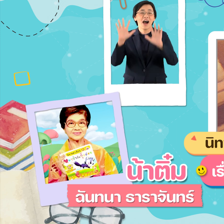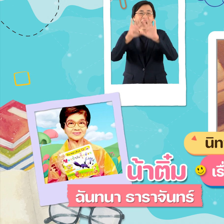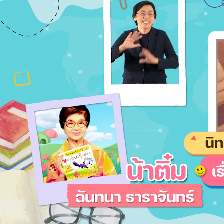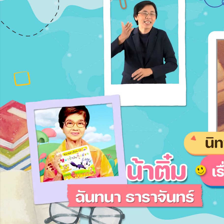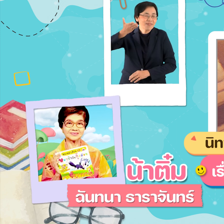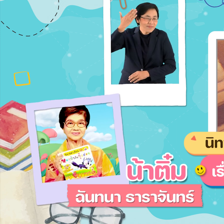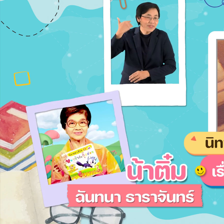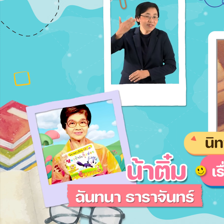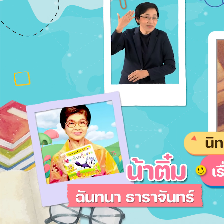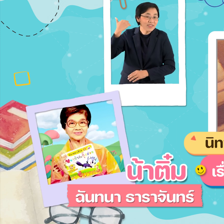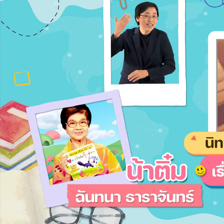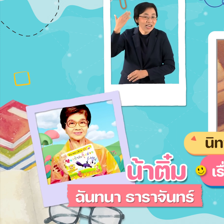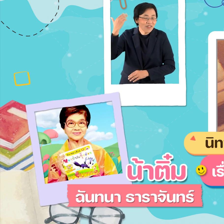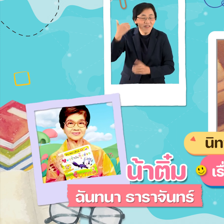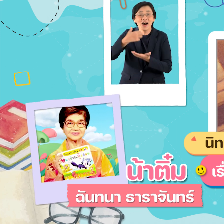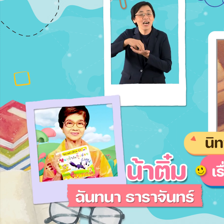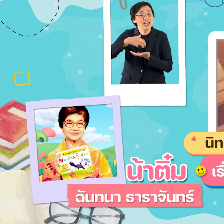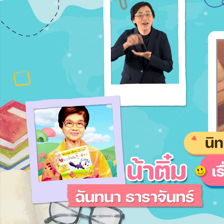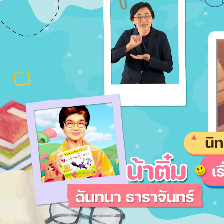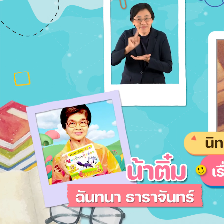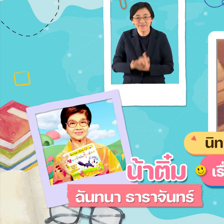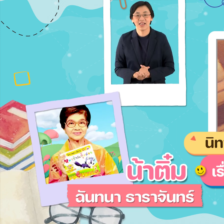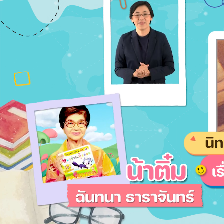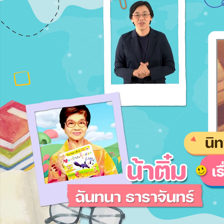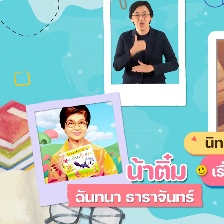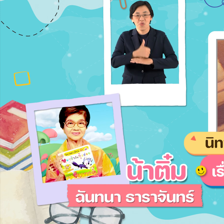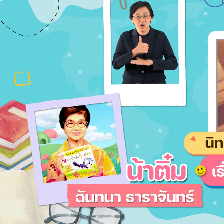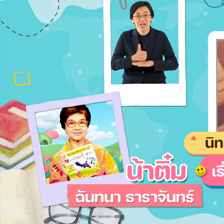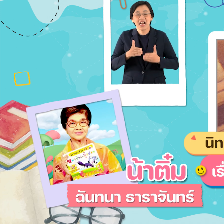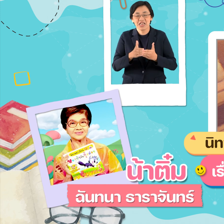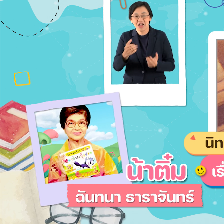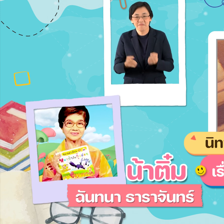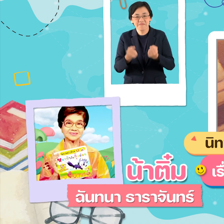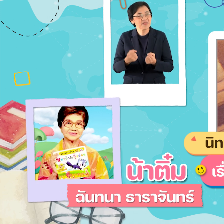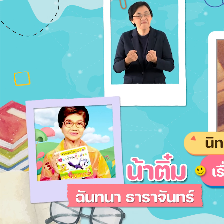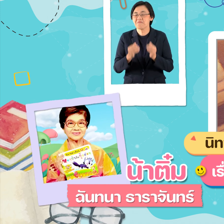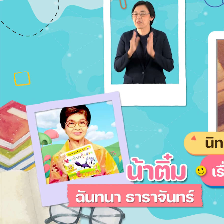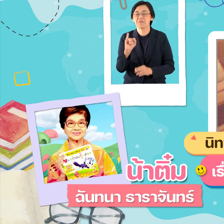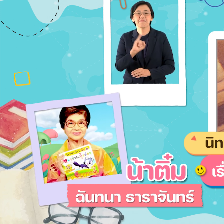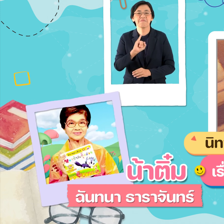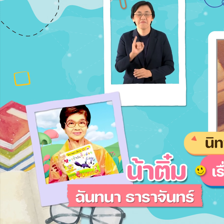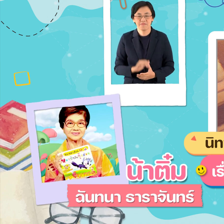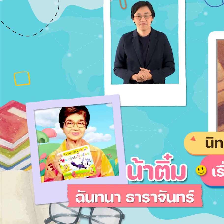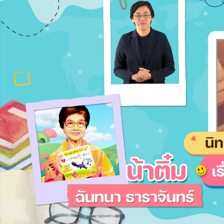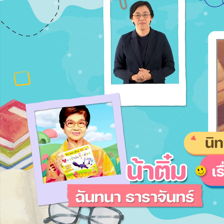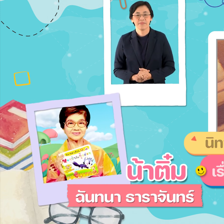การละครั้งหนึ่งในอาเซียนเรื่องกัปตันเรืออักตันยู